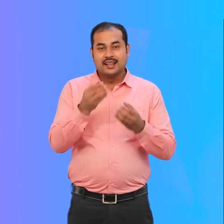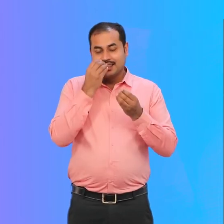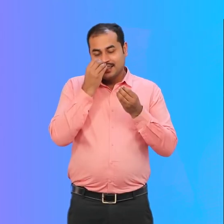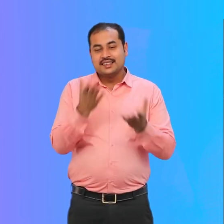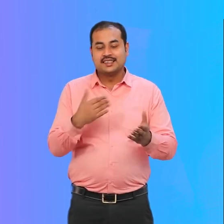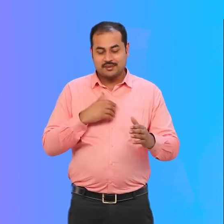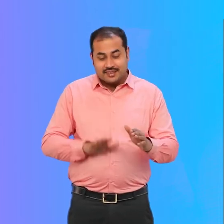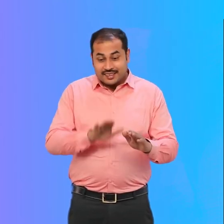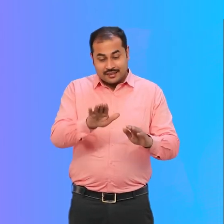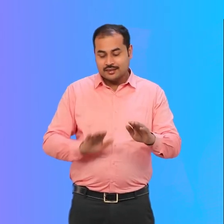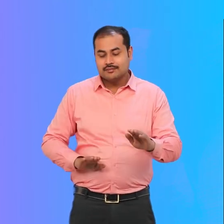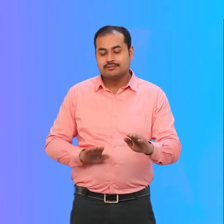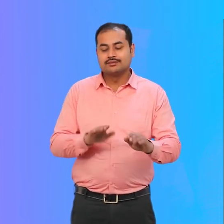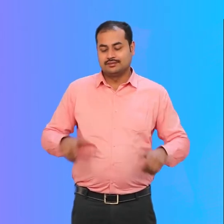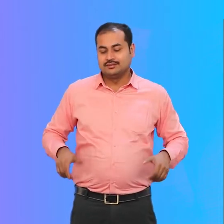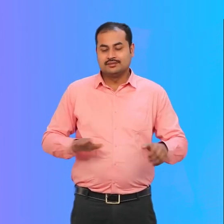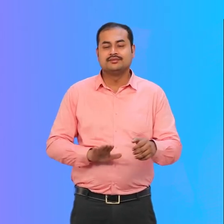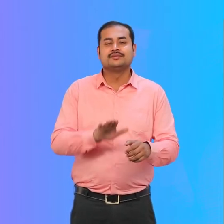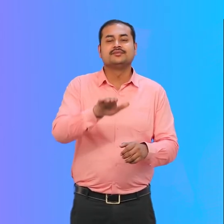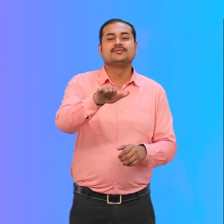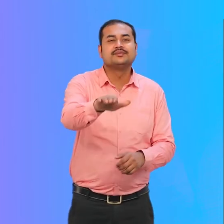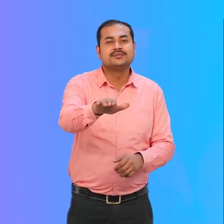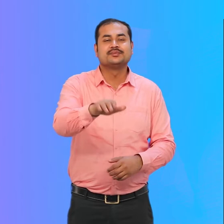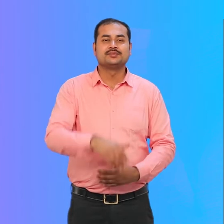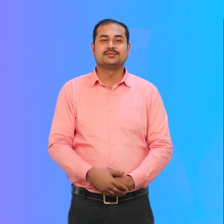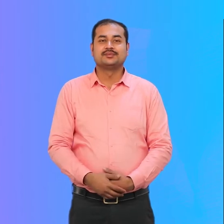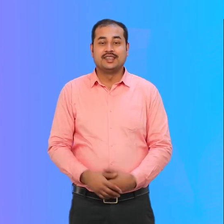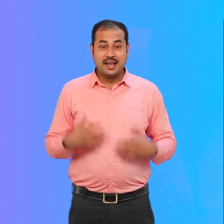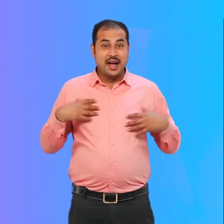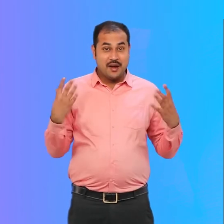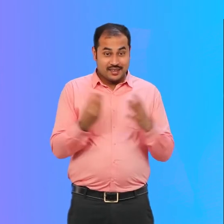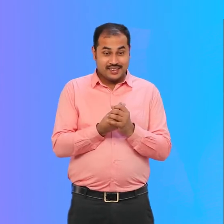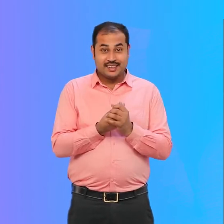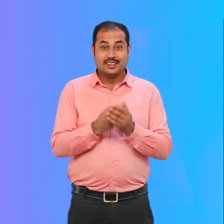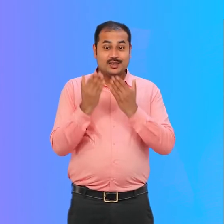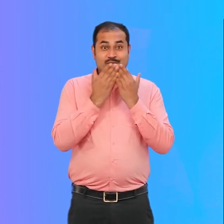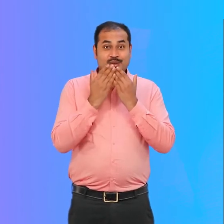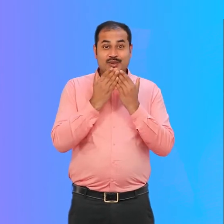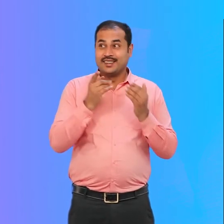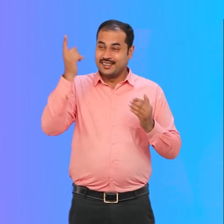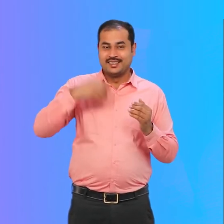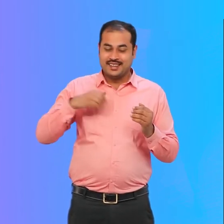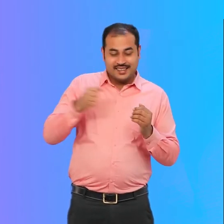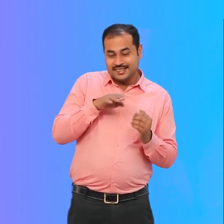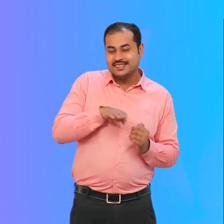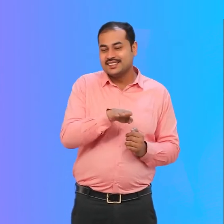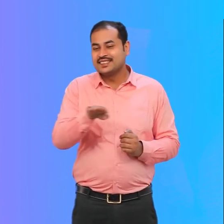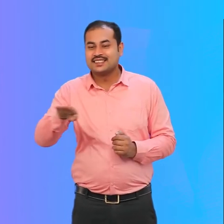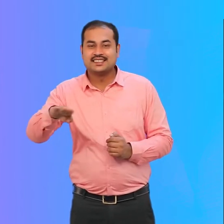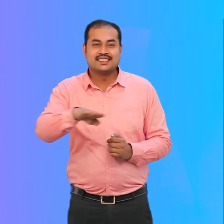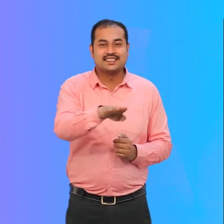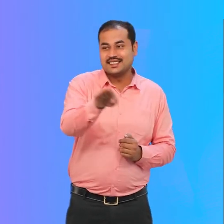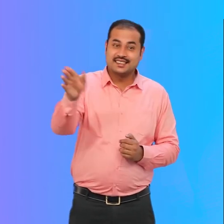है इसलिए मैं आसानी से बस में चढ़ सकती हूं मैं और तुम सभी के साथ बस में स्कूल आ जा सकती